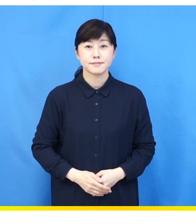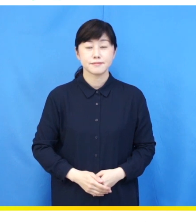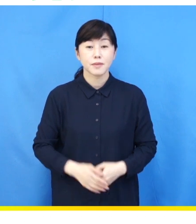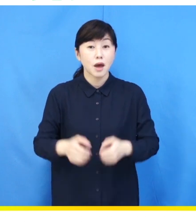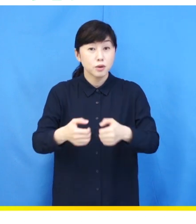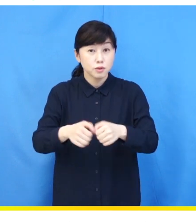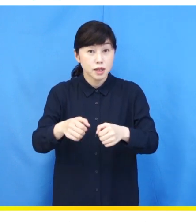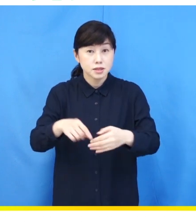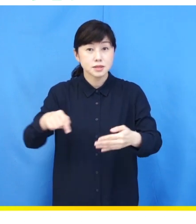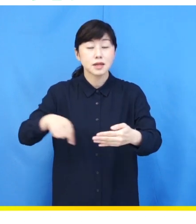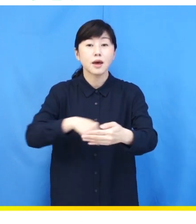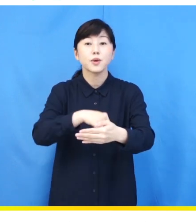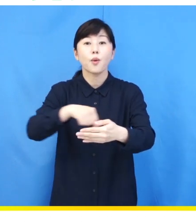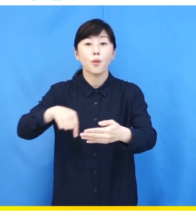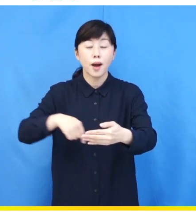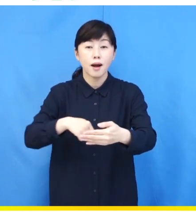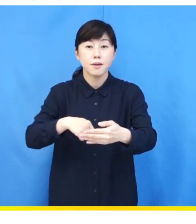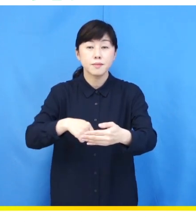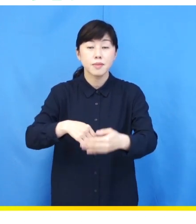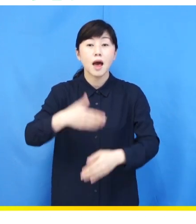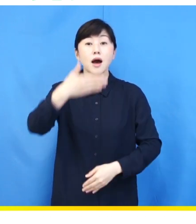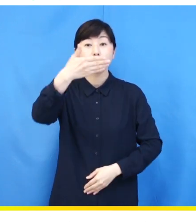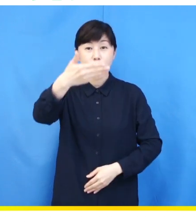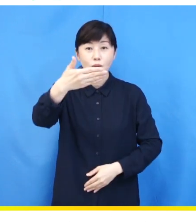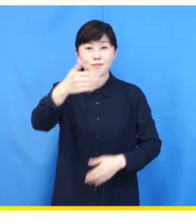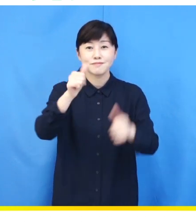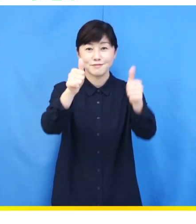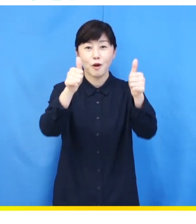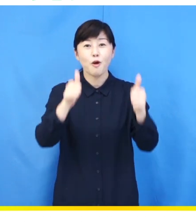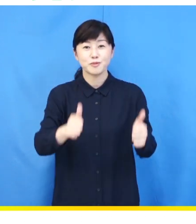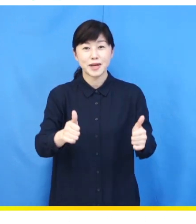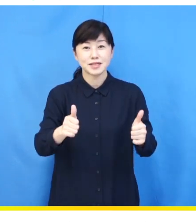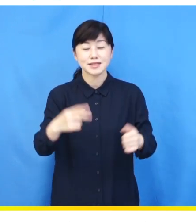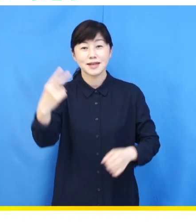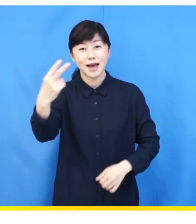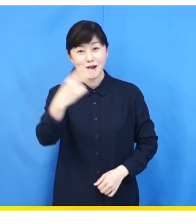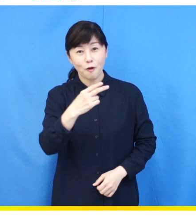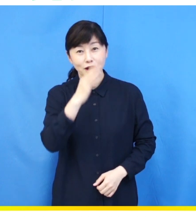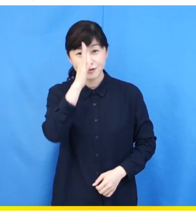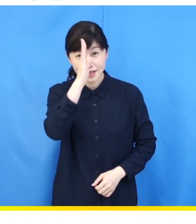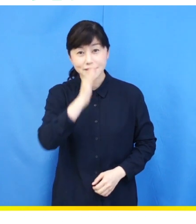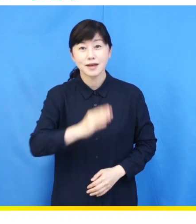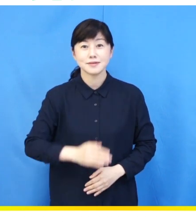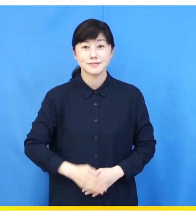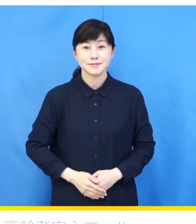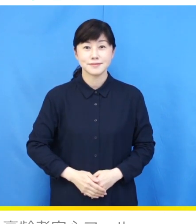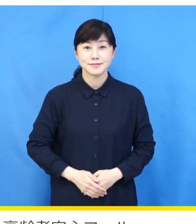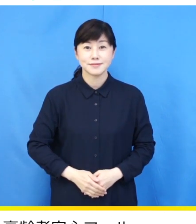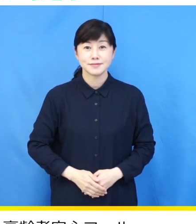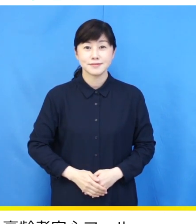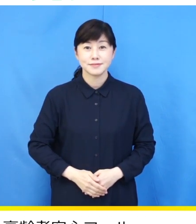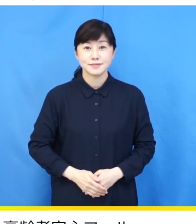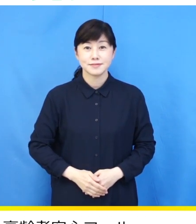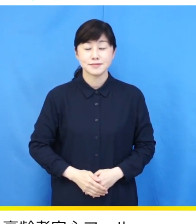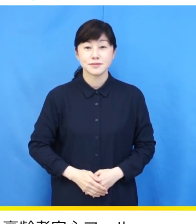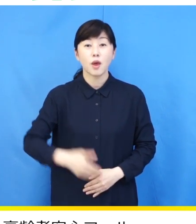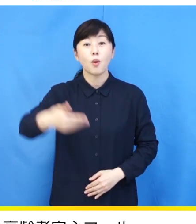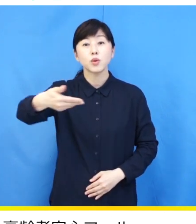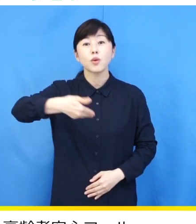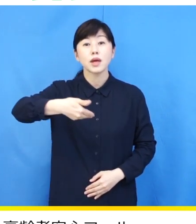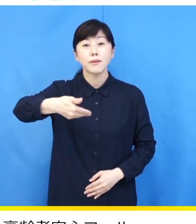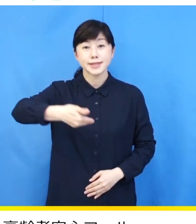詳しくは区のホームページをご覧下さいお問い合わせ